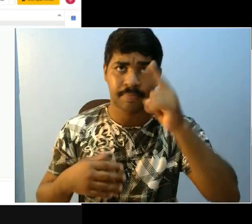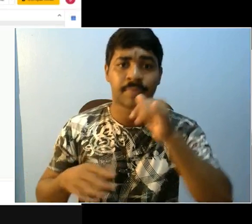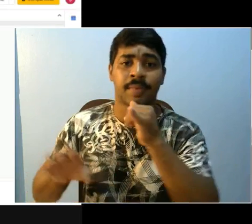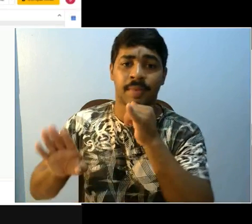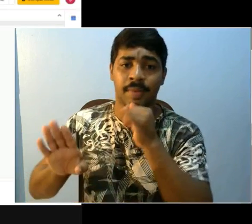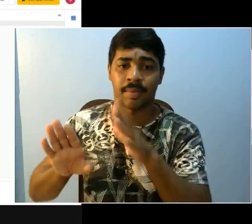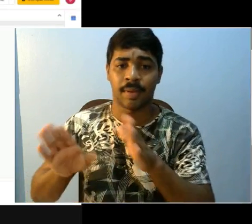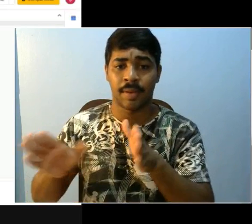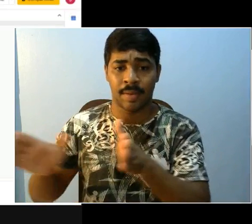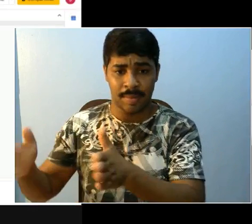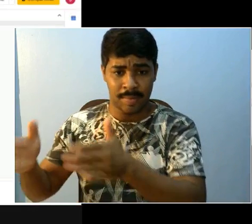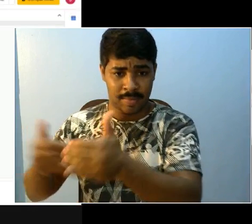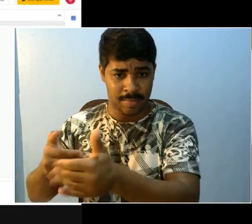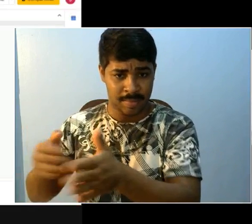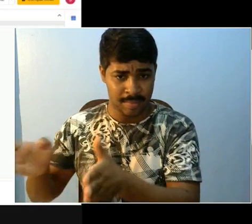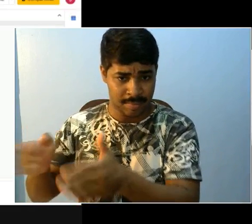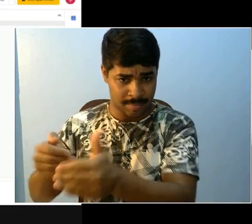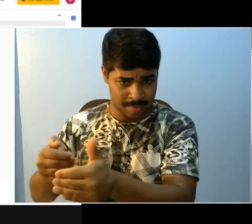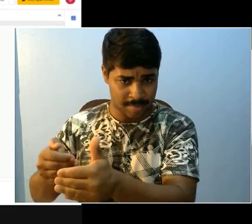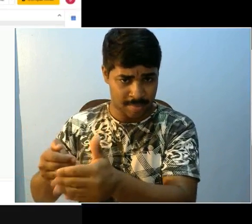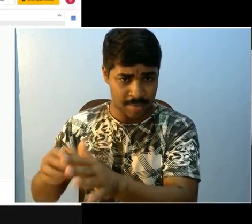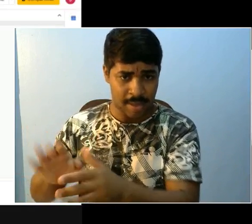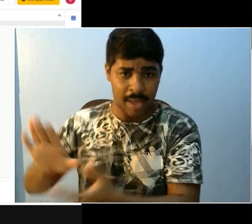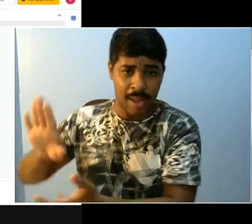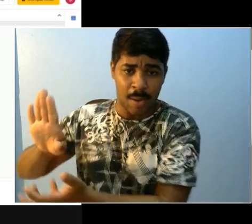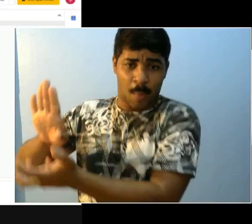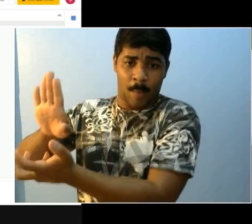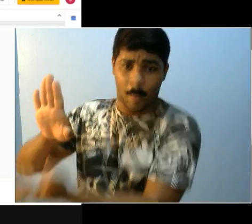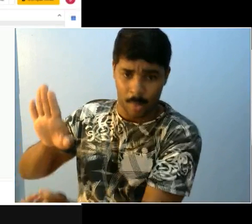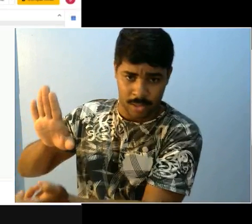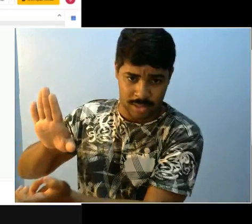eu falo força máxima, é o atrito estático, tá?